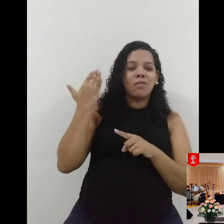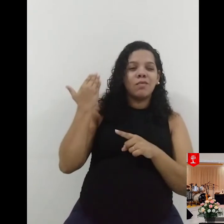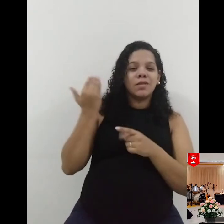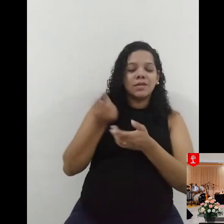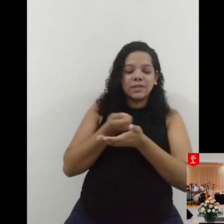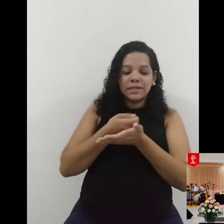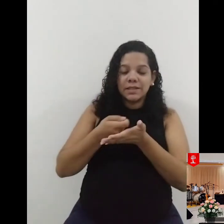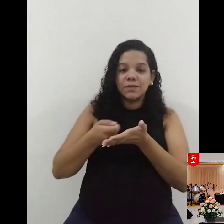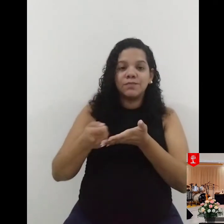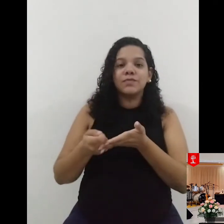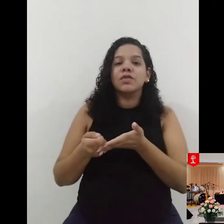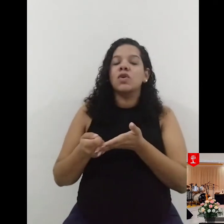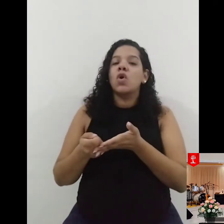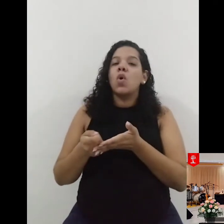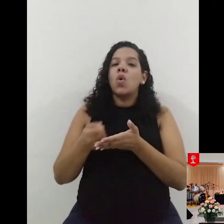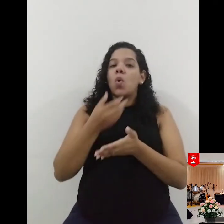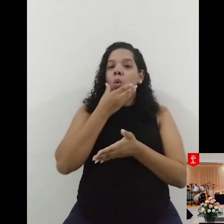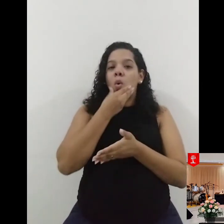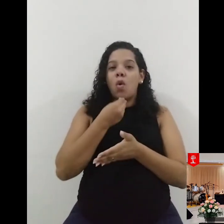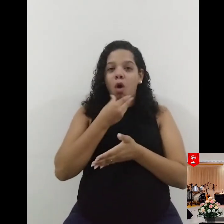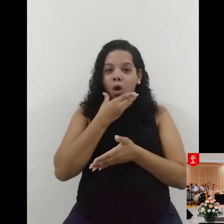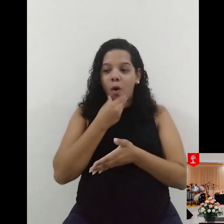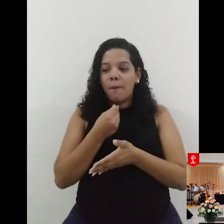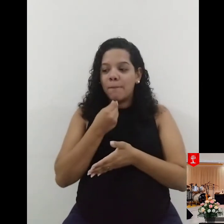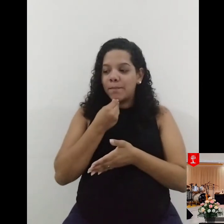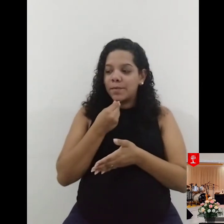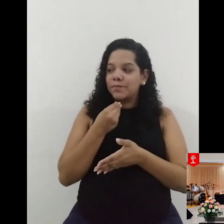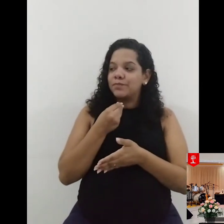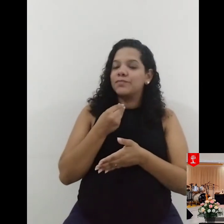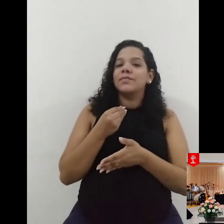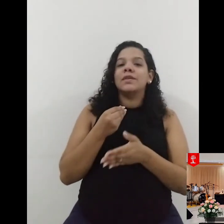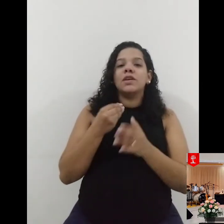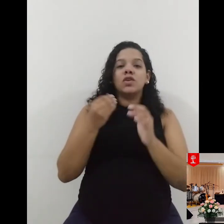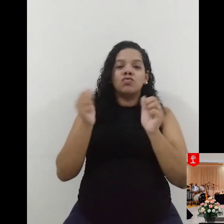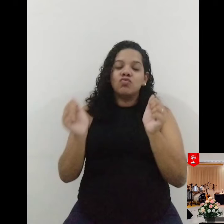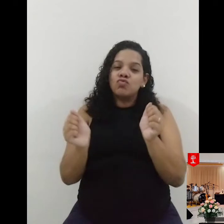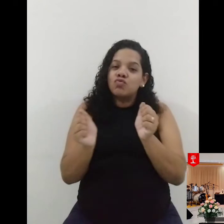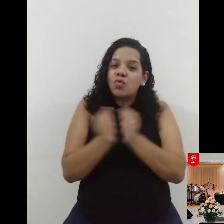portanto, o que Deus uniu, o homem não separe.